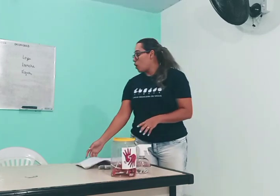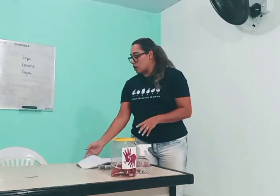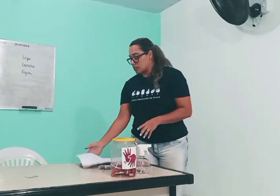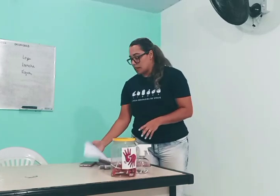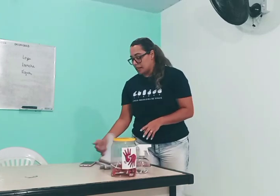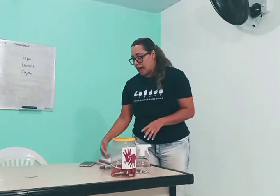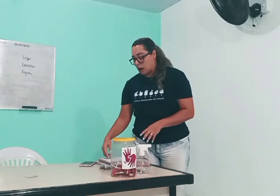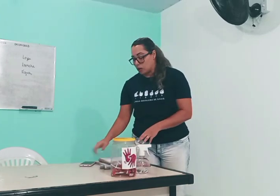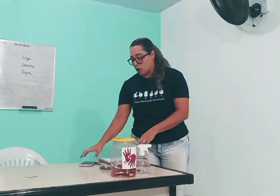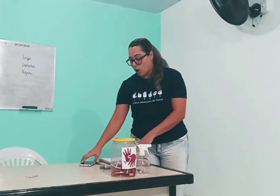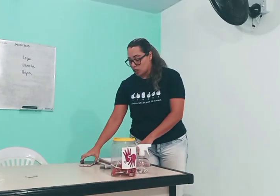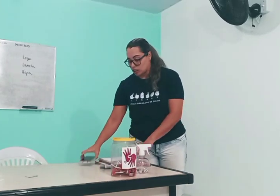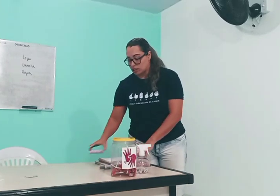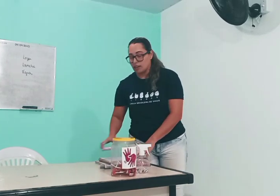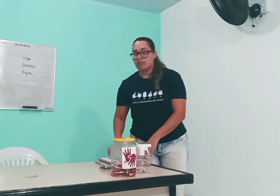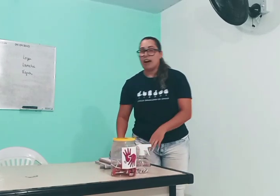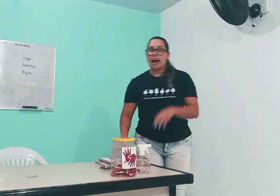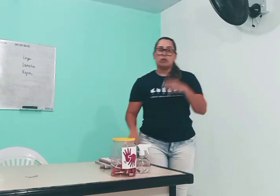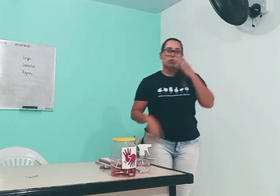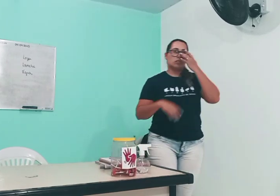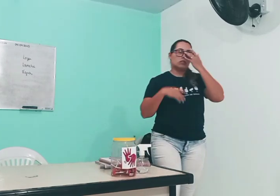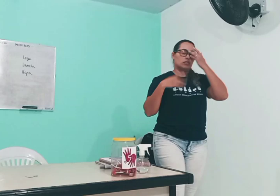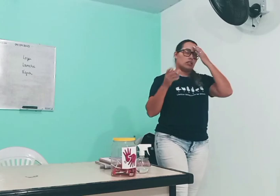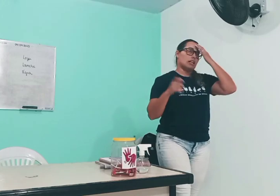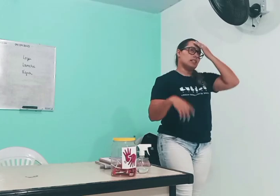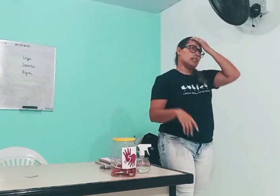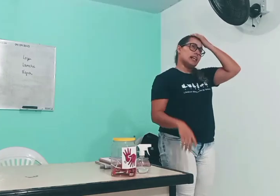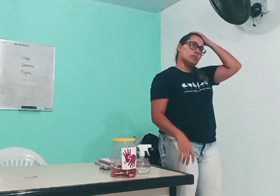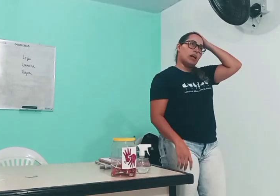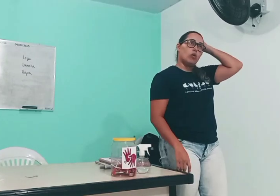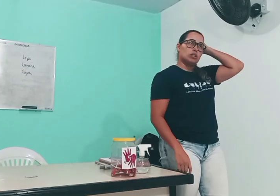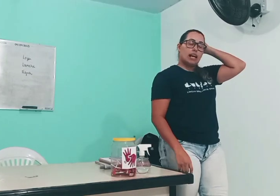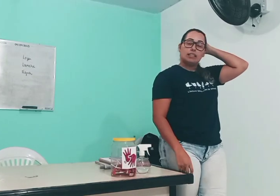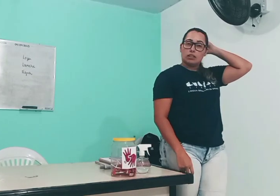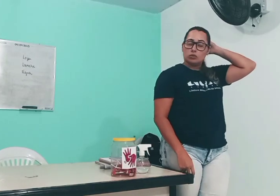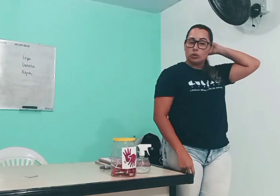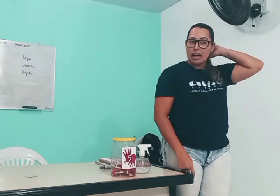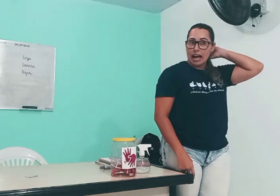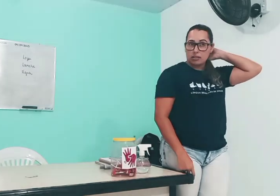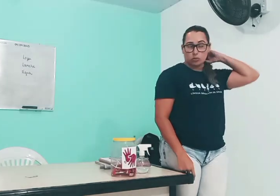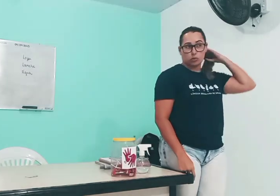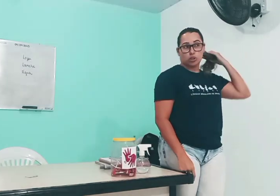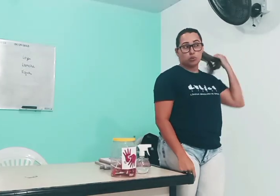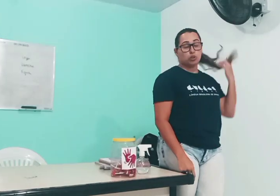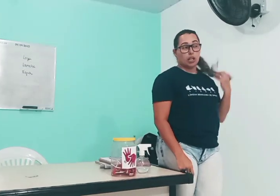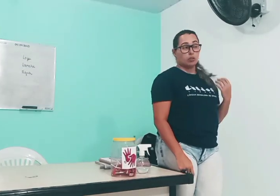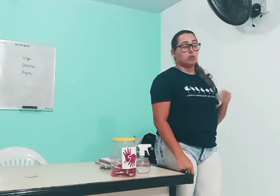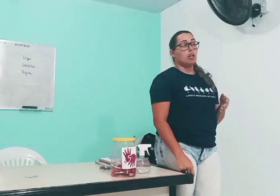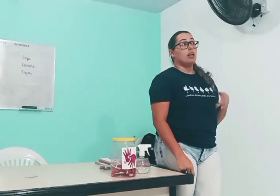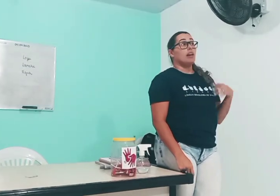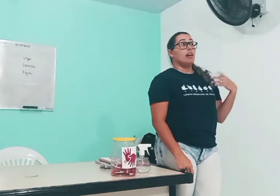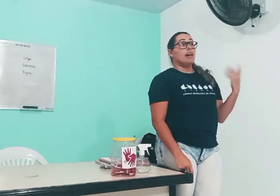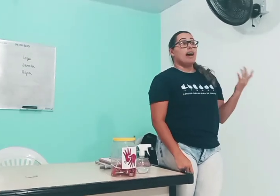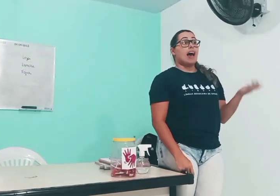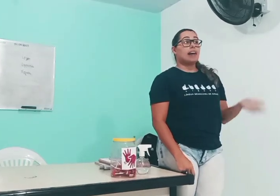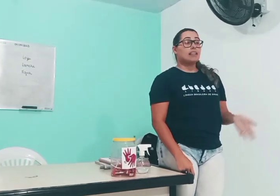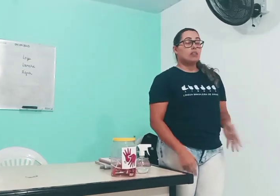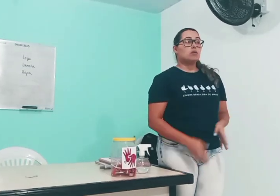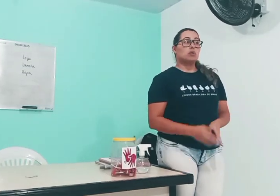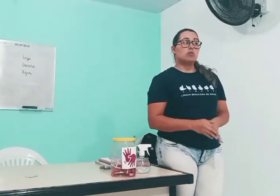Loja e água. Loja tem vários, né, sinais para loja. Cada lugar usa de um jeito. Aqui no Espírito Santo